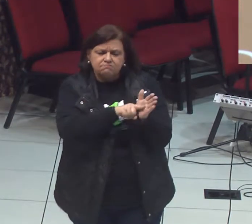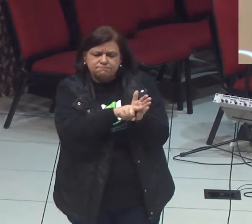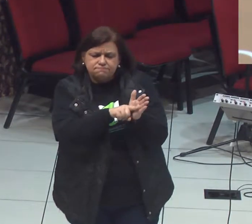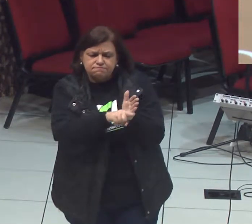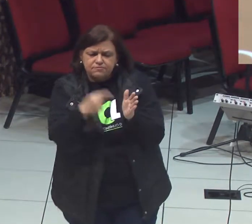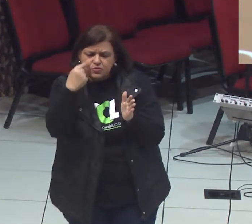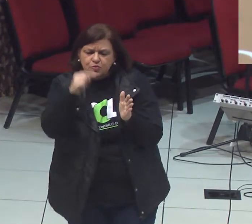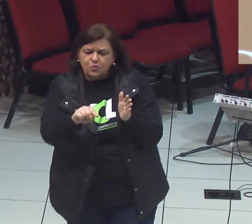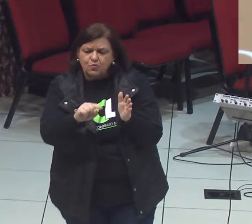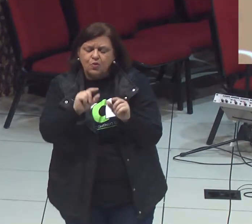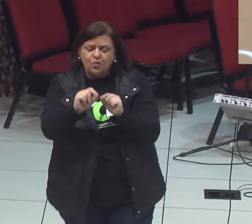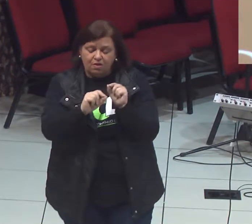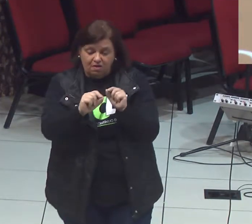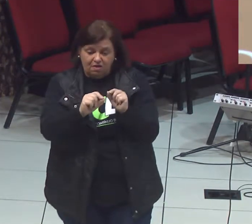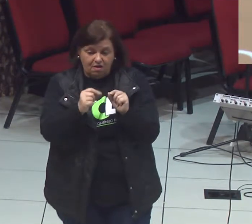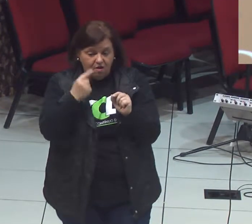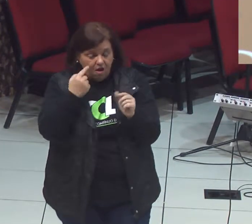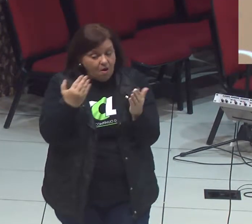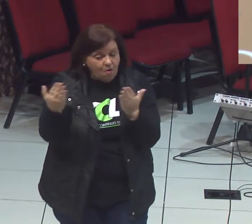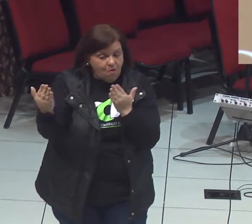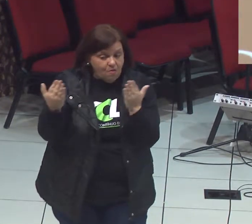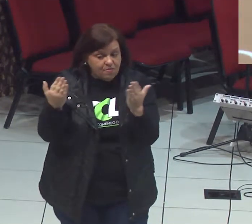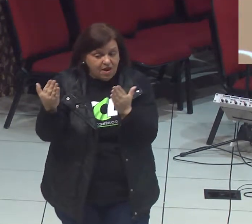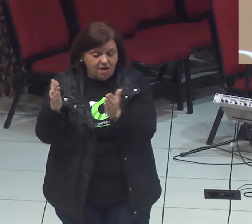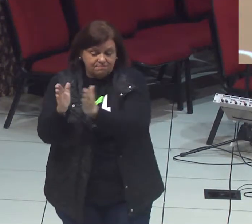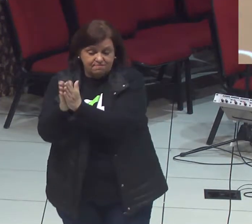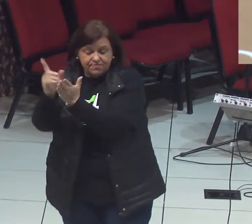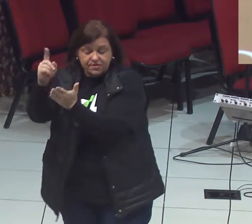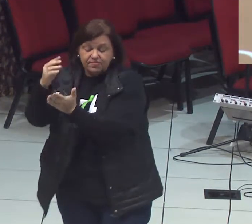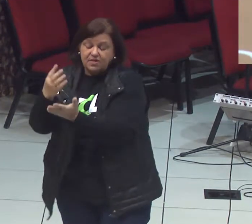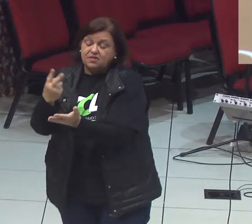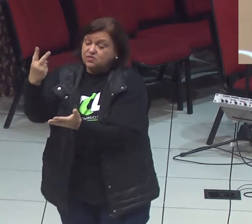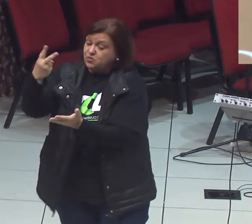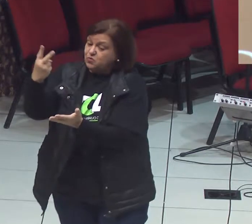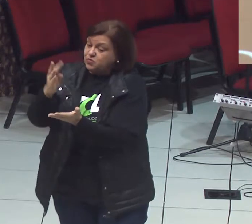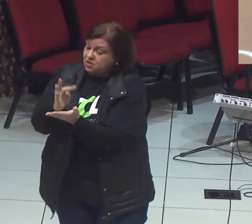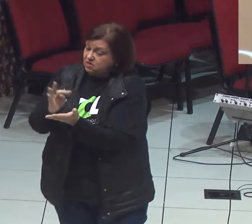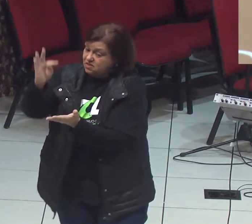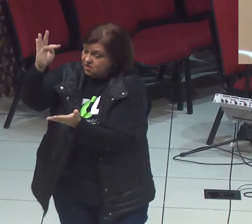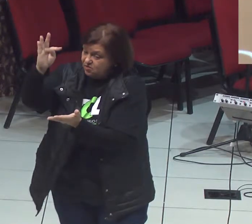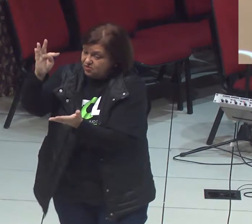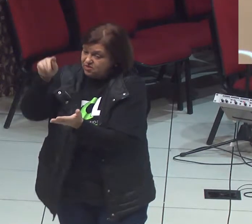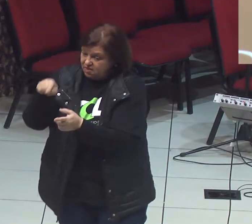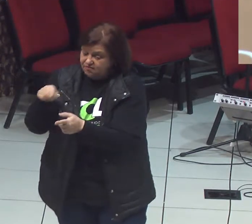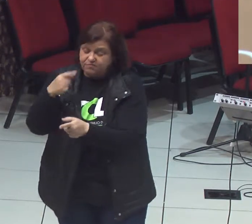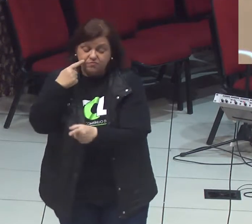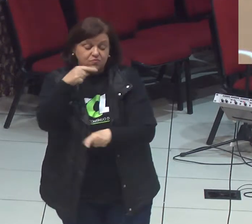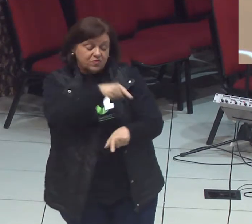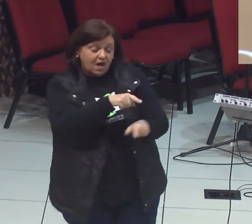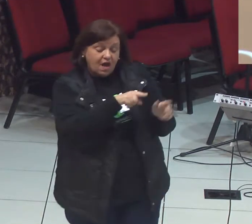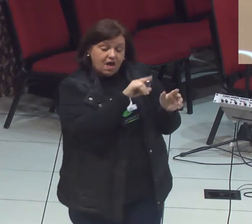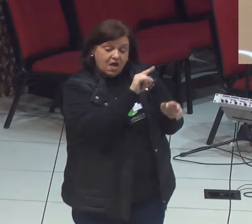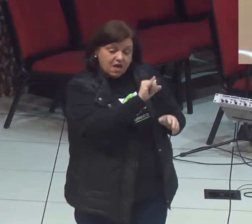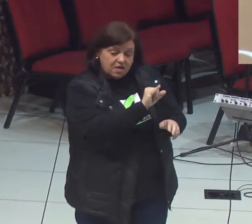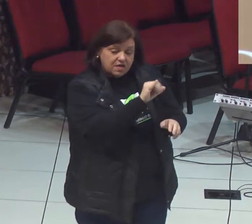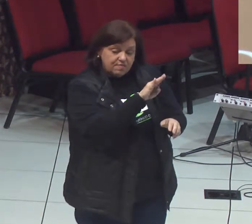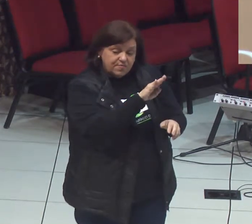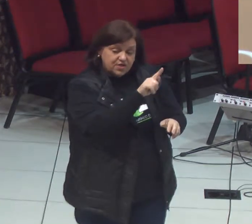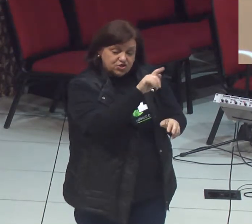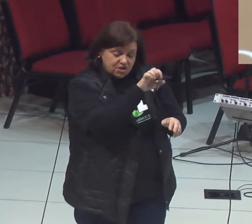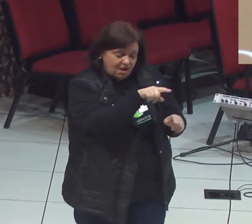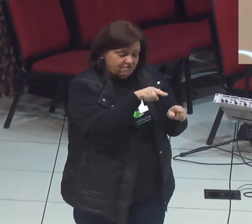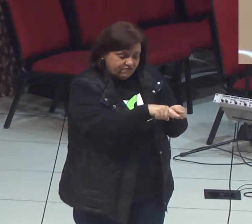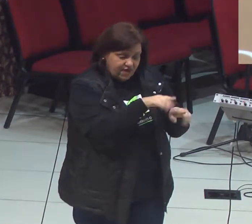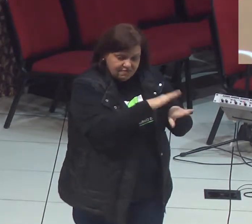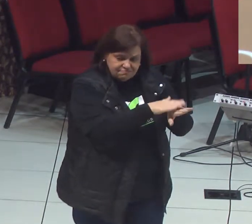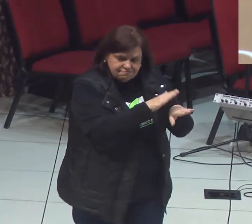em relação a 2 Tessalonicenses 2. O censo diz que cresce no país o número dos brasileiros que se declaram